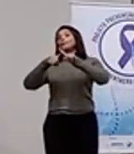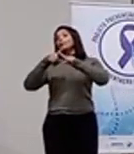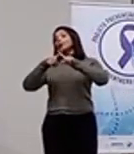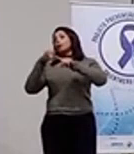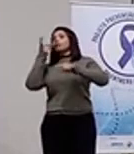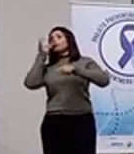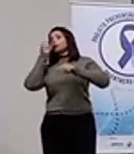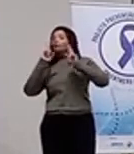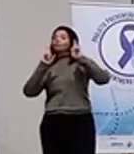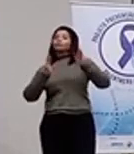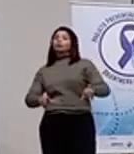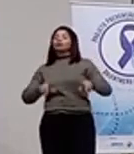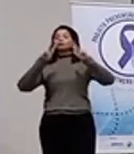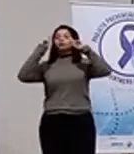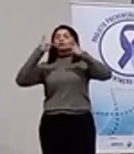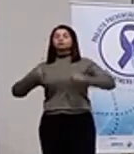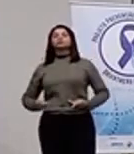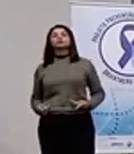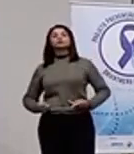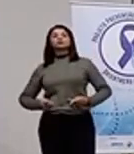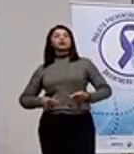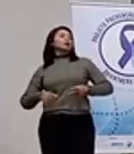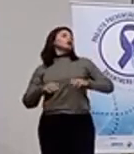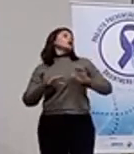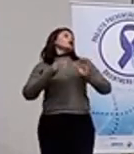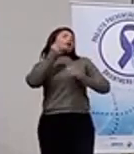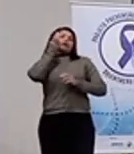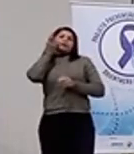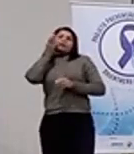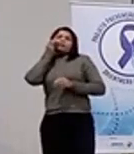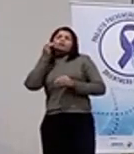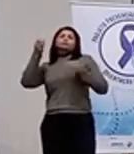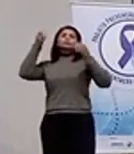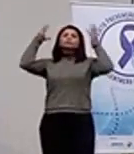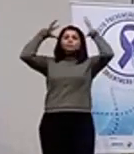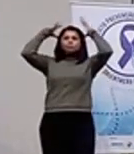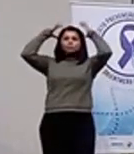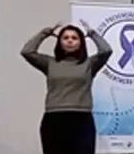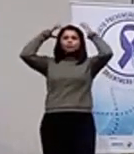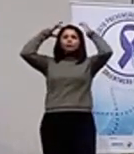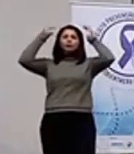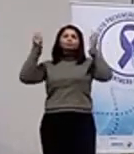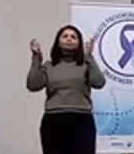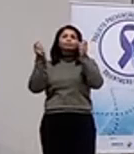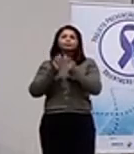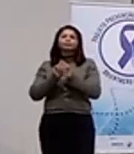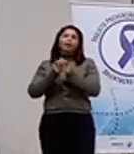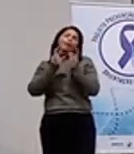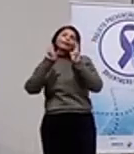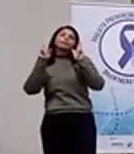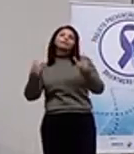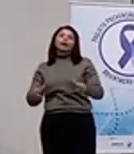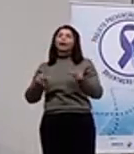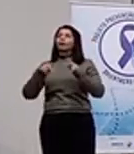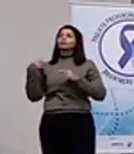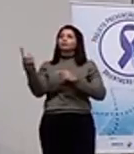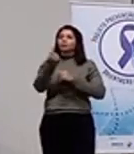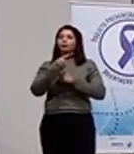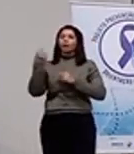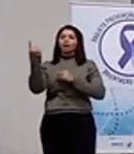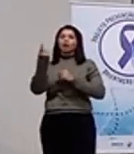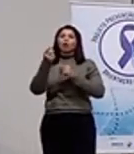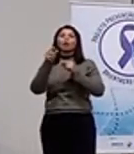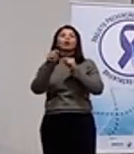diferente do ser humano, né? O camundongo tem um cérebro desse tamanho, ele tem uma distribuição diferente da nossa. Então, por exemplo, o que é uma